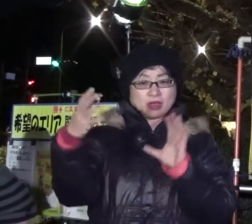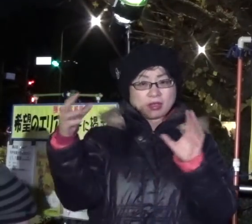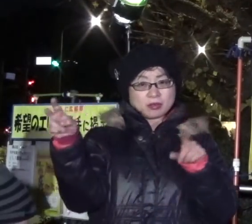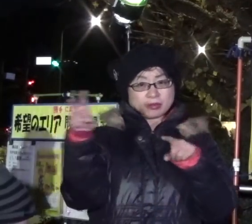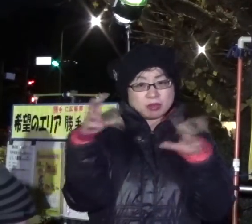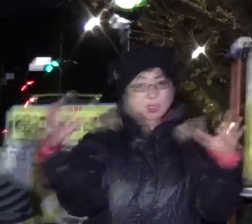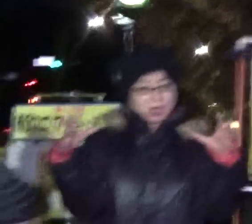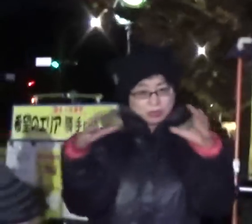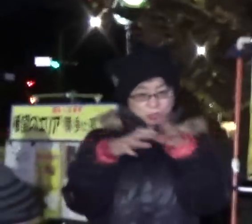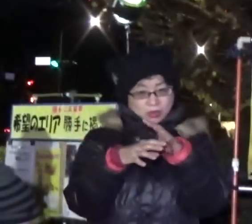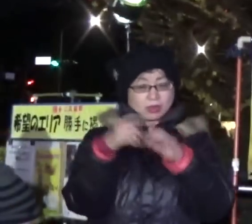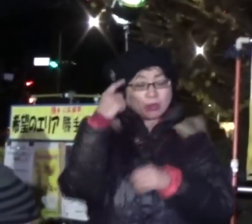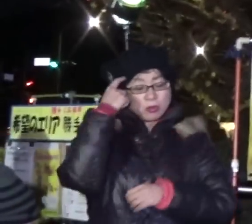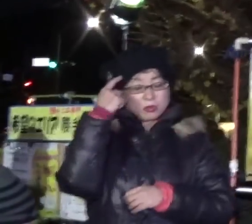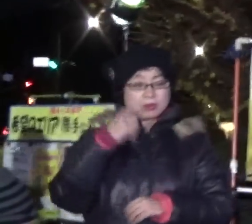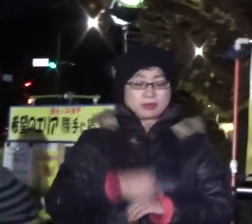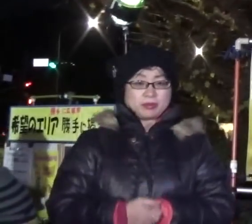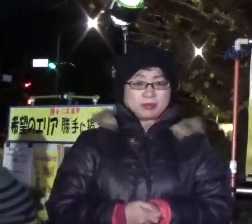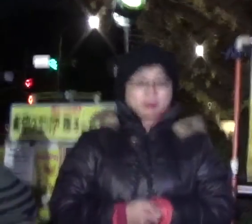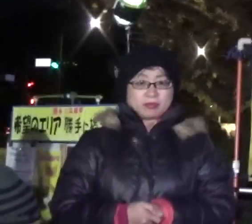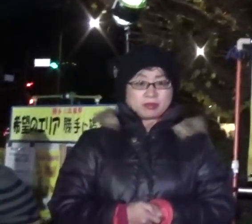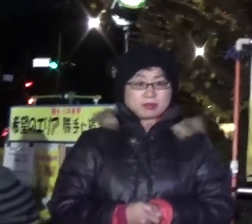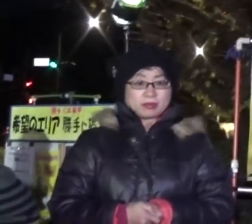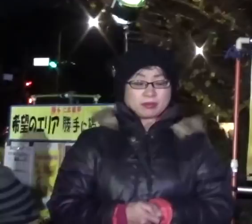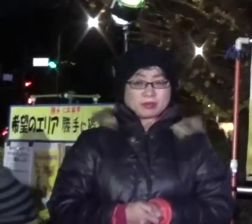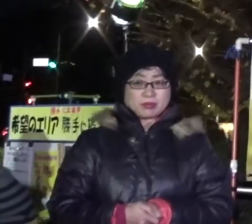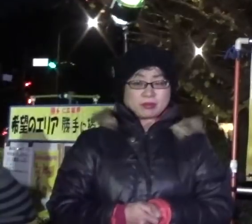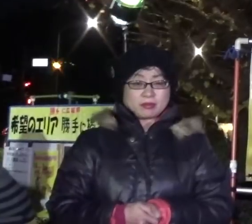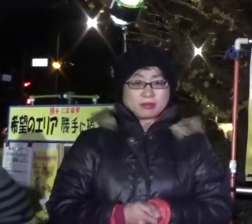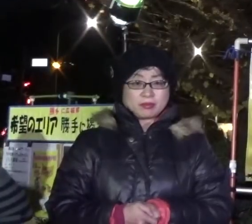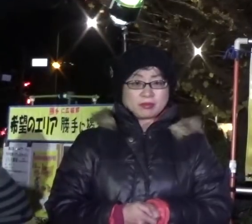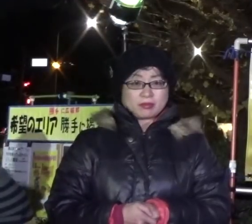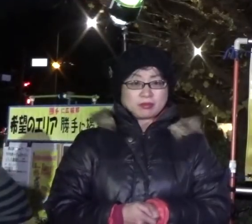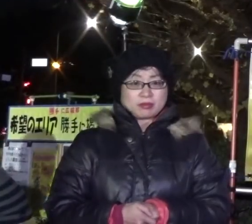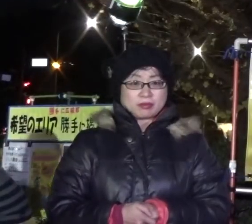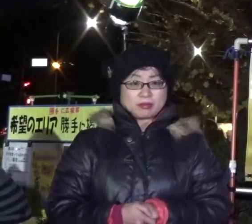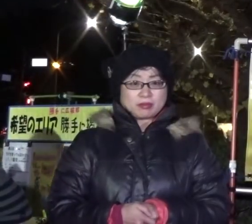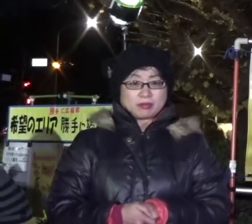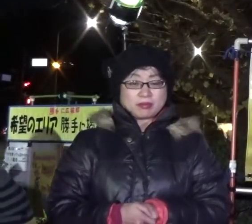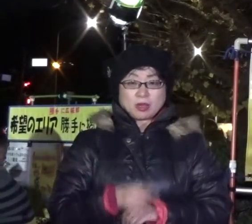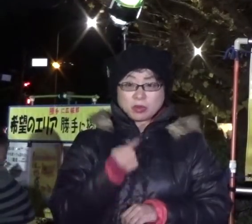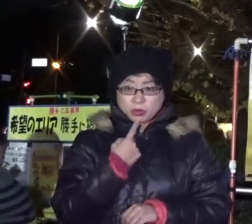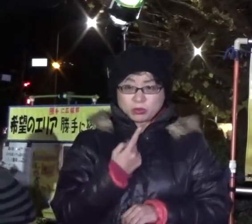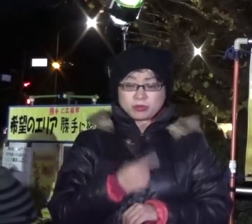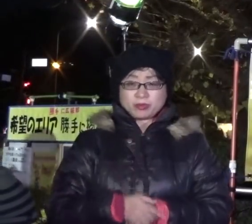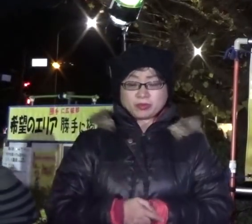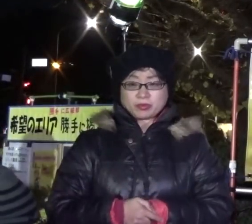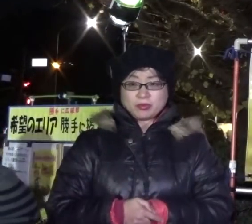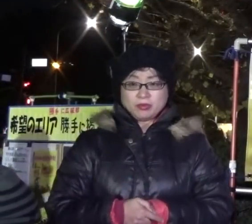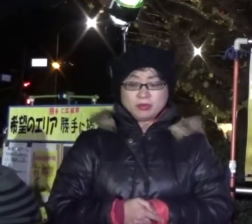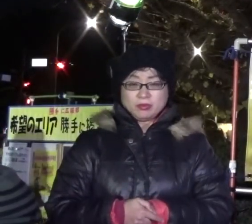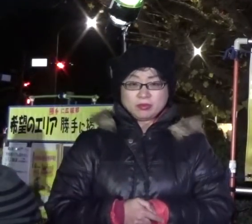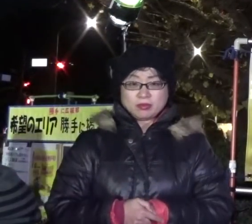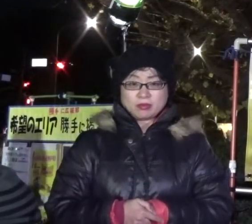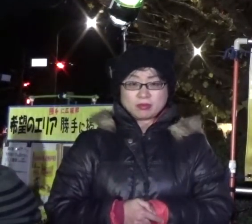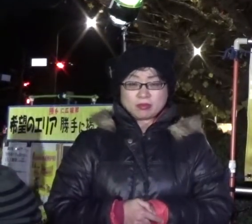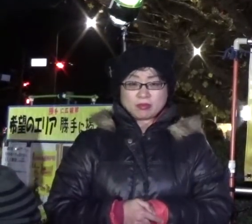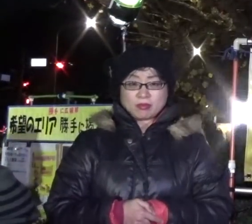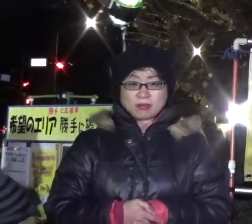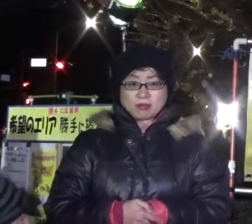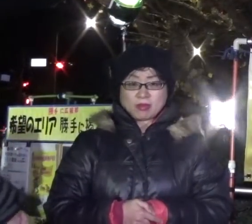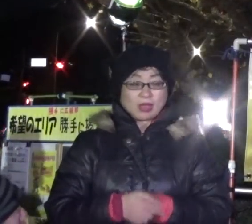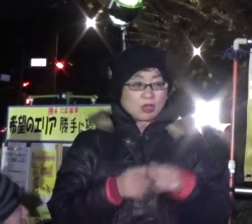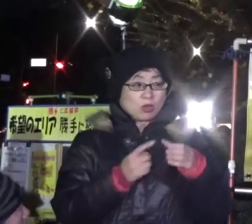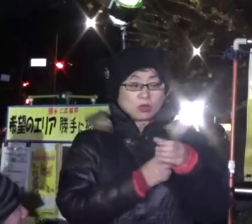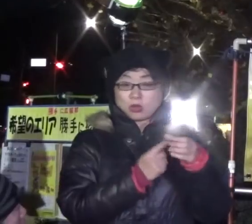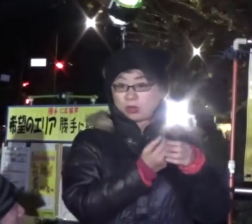と思っています。本当にね、もう一つ、私今そこで今日は出張でキャ